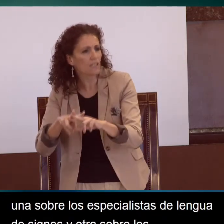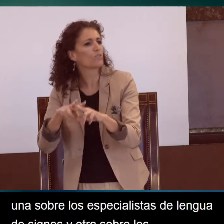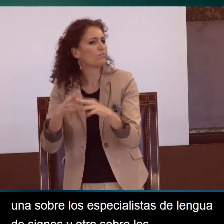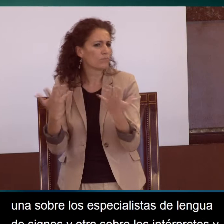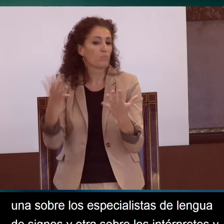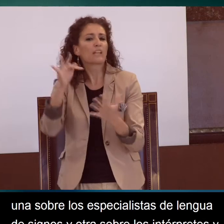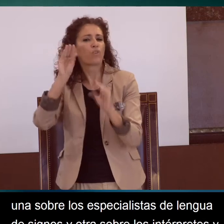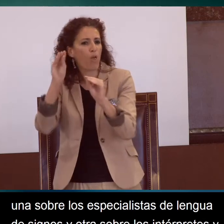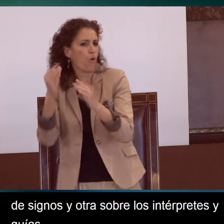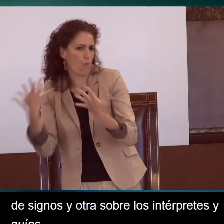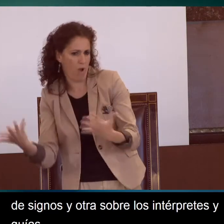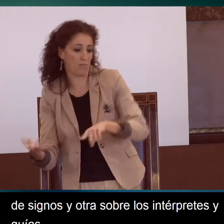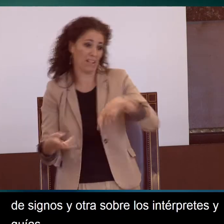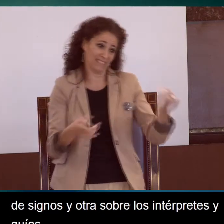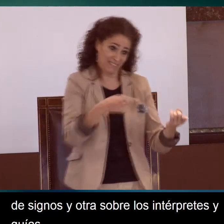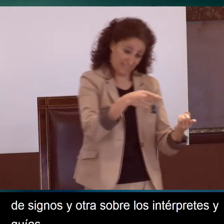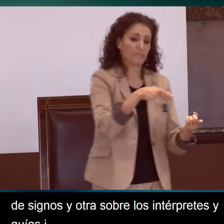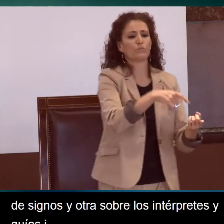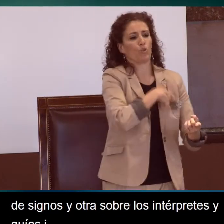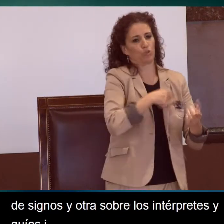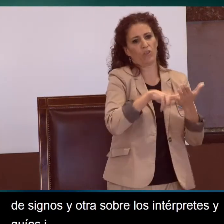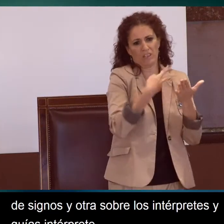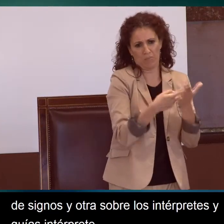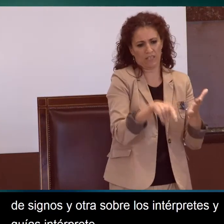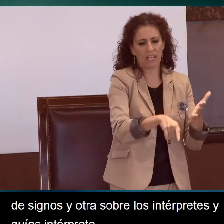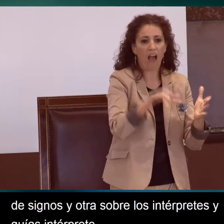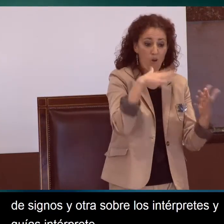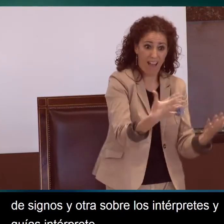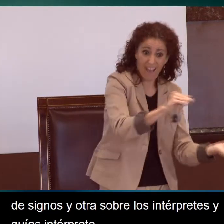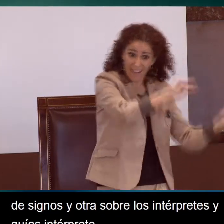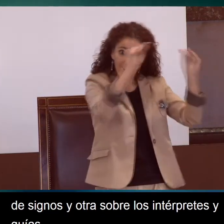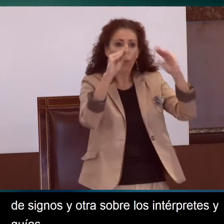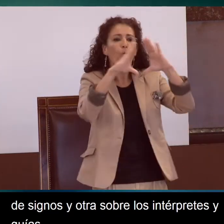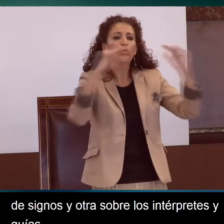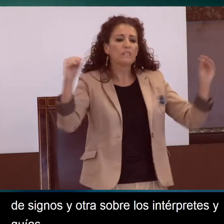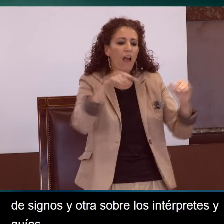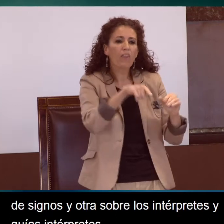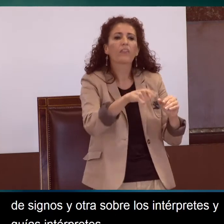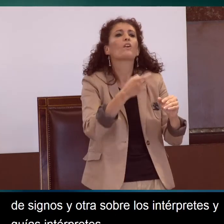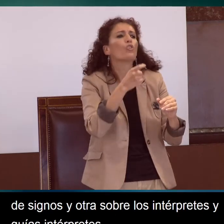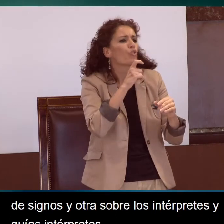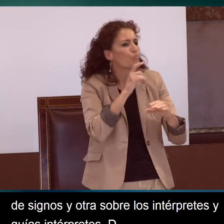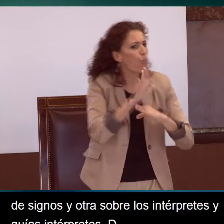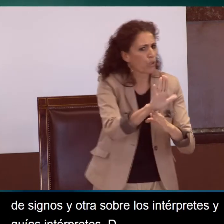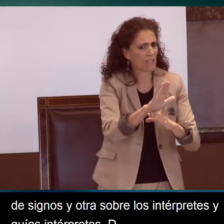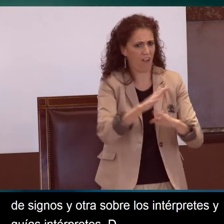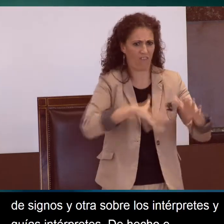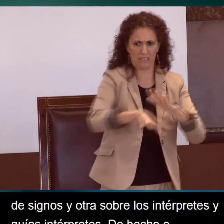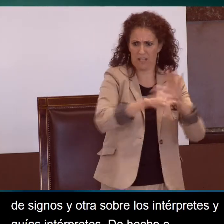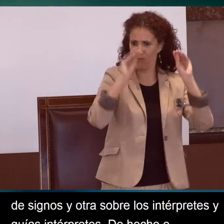para hacer un análisis de estos perfiles y cuál sería la formación más adecuada tanto en una como en otra comisión. En el caso de la formación de los intérpretes,